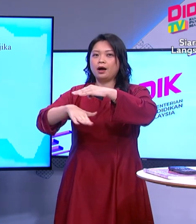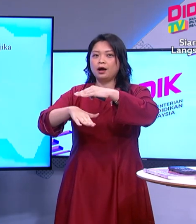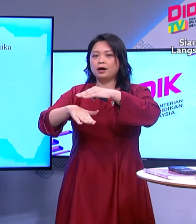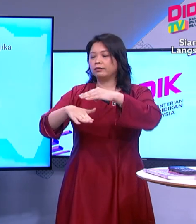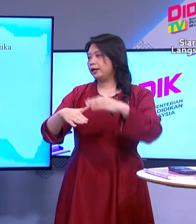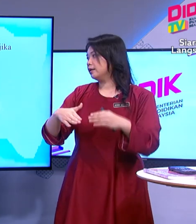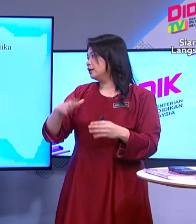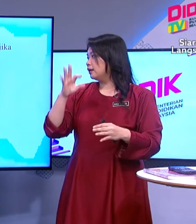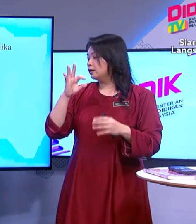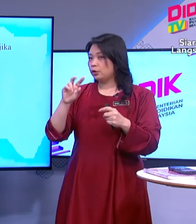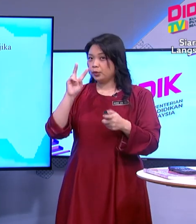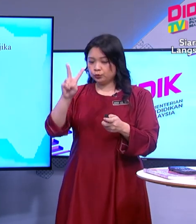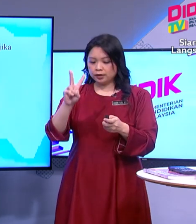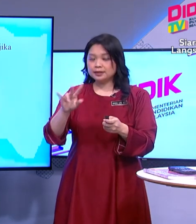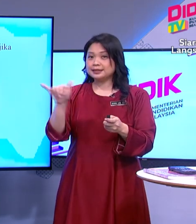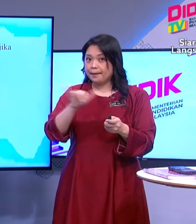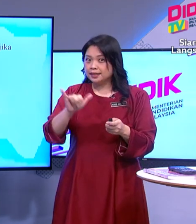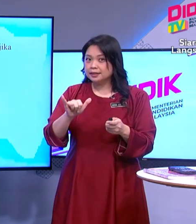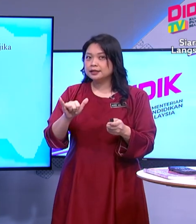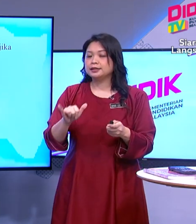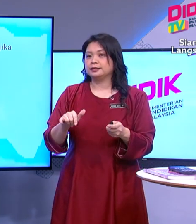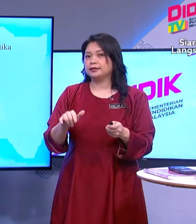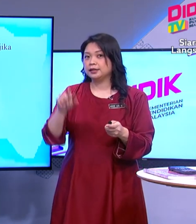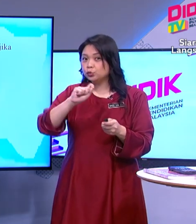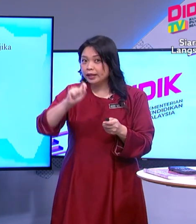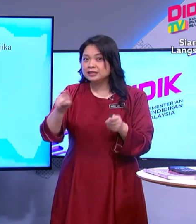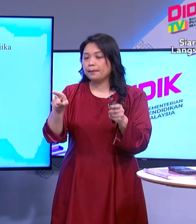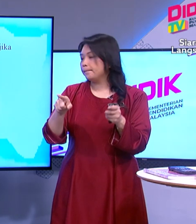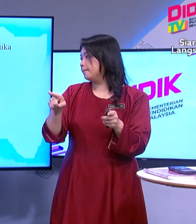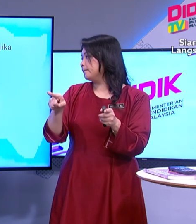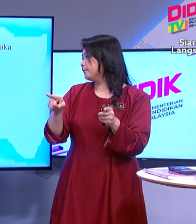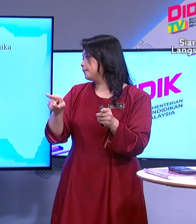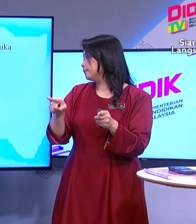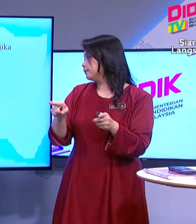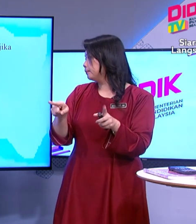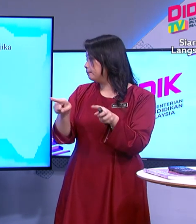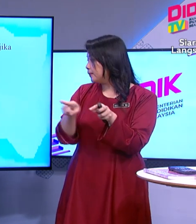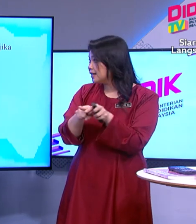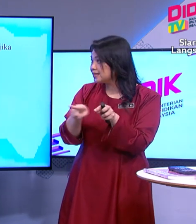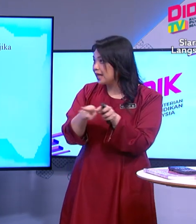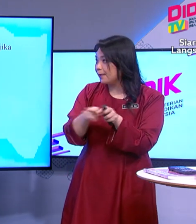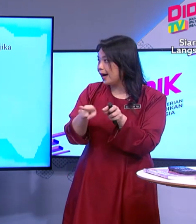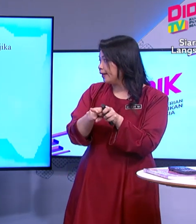oke nyoba2 sama kita tulis Hai pesamaan